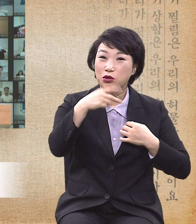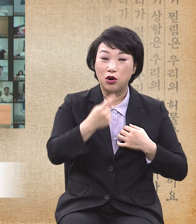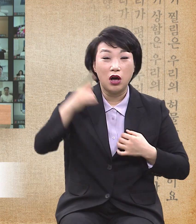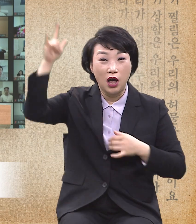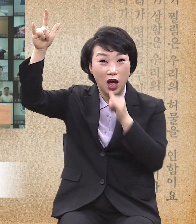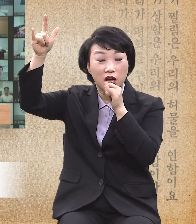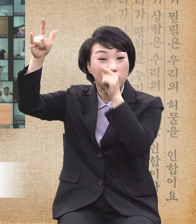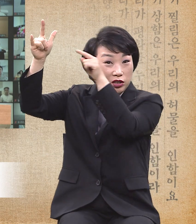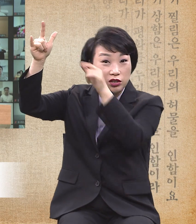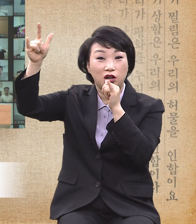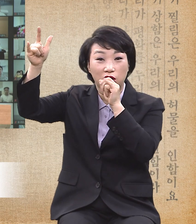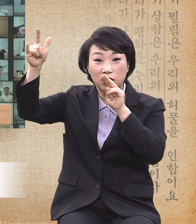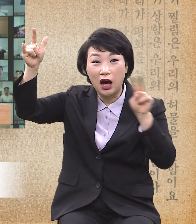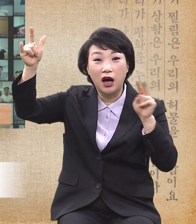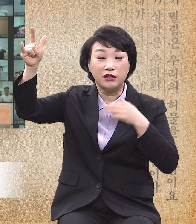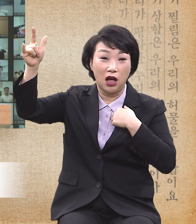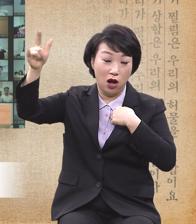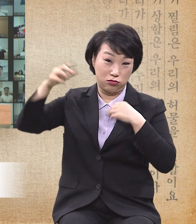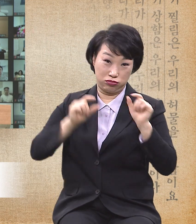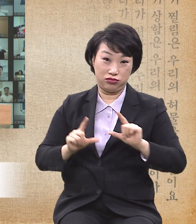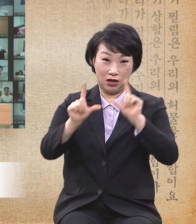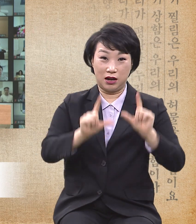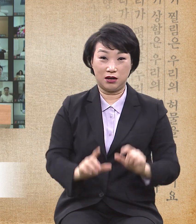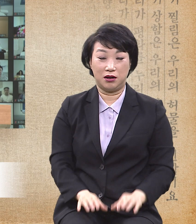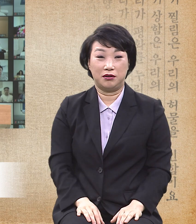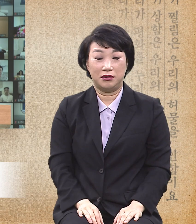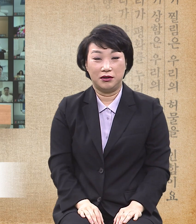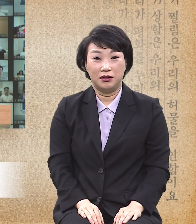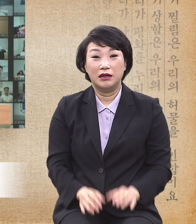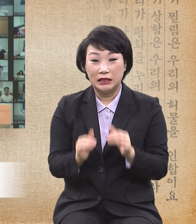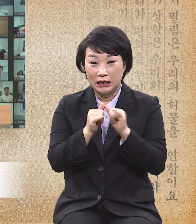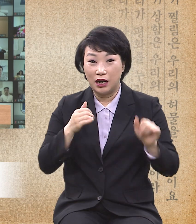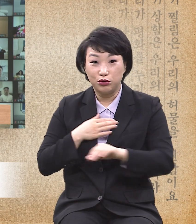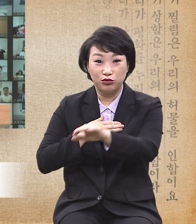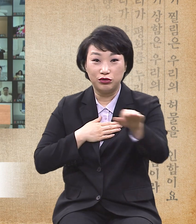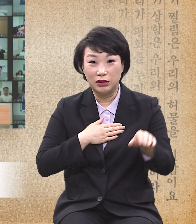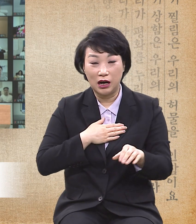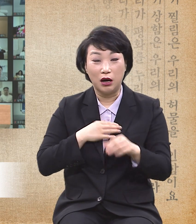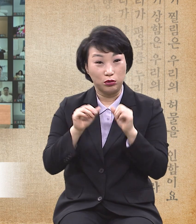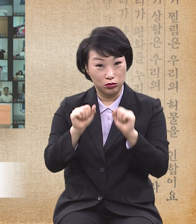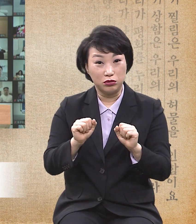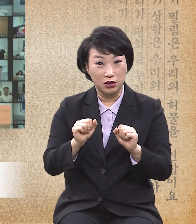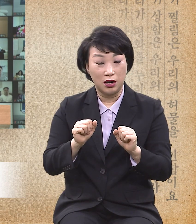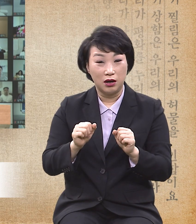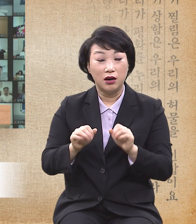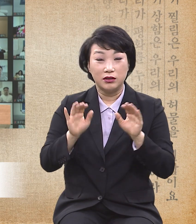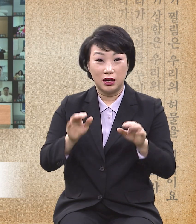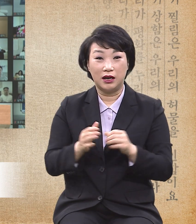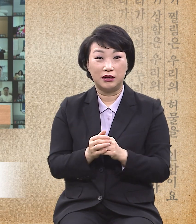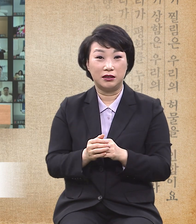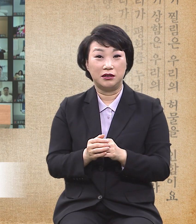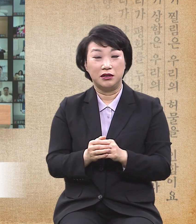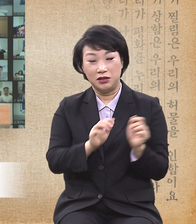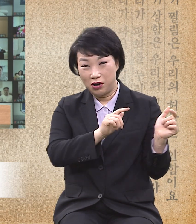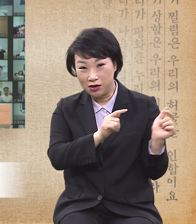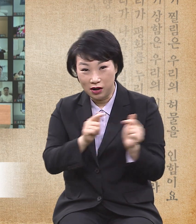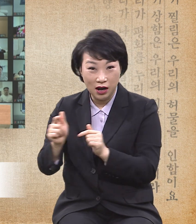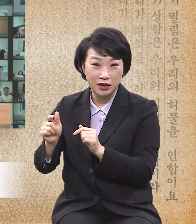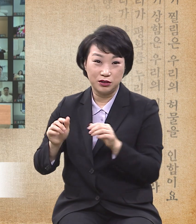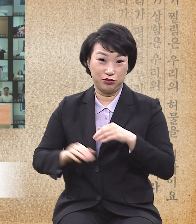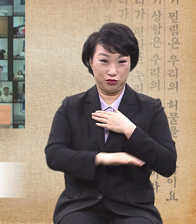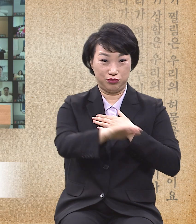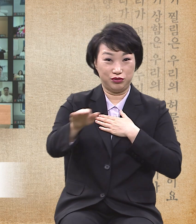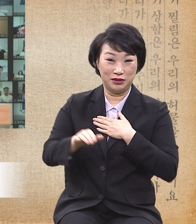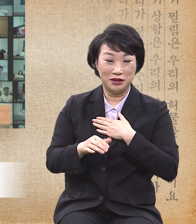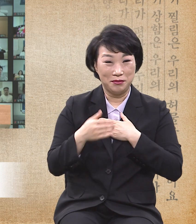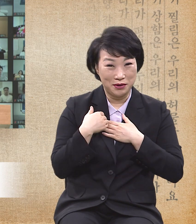있어야 내가 존재하고 그렇게 되어야 인간이 살아갈 수 있는 여러 가지